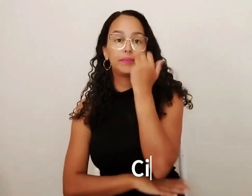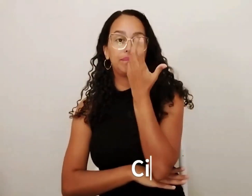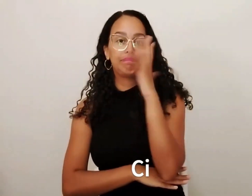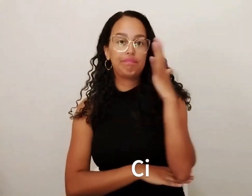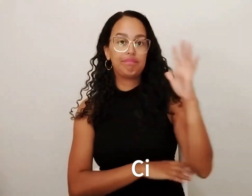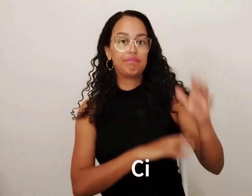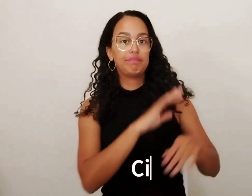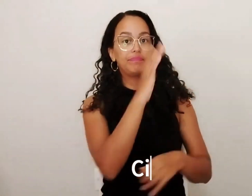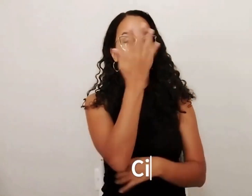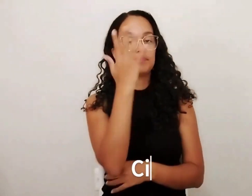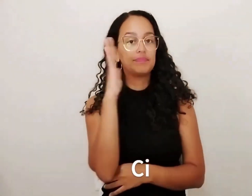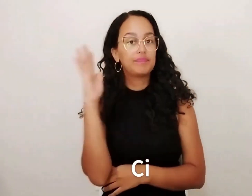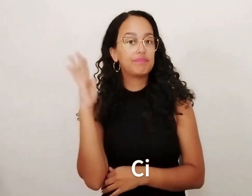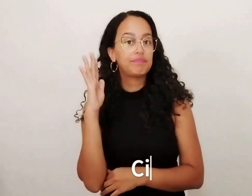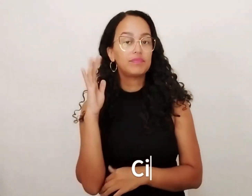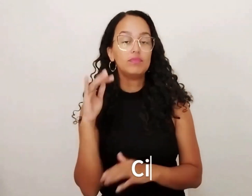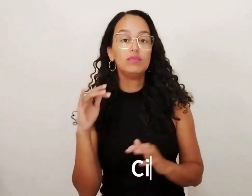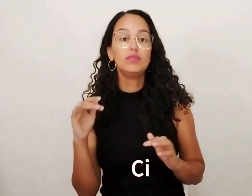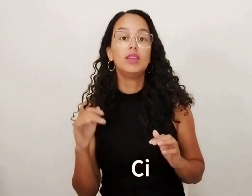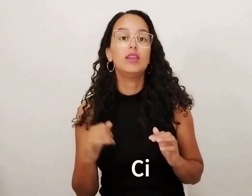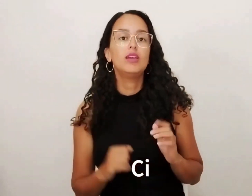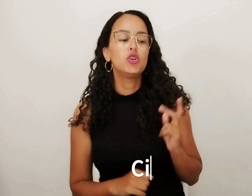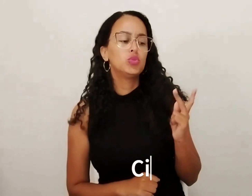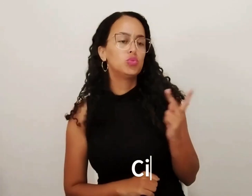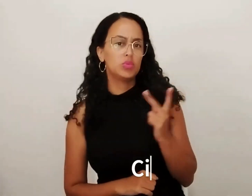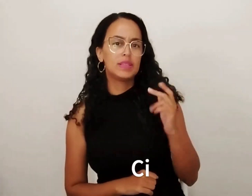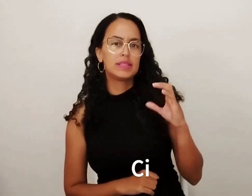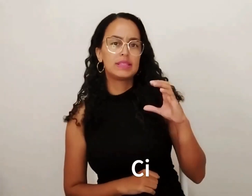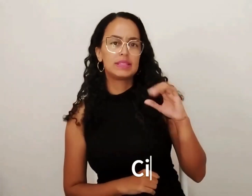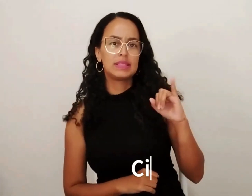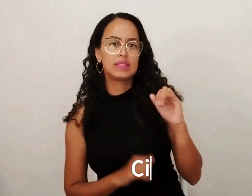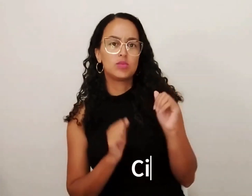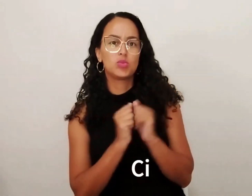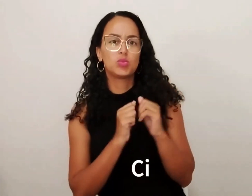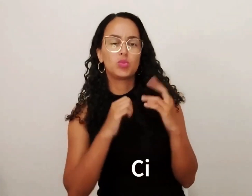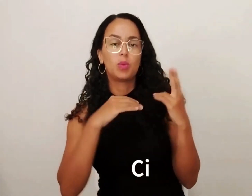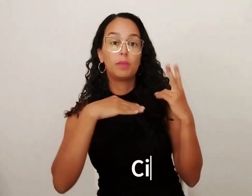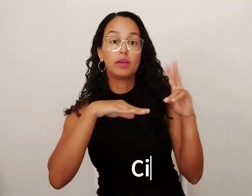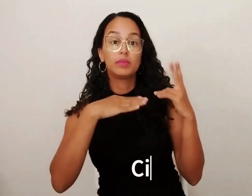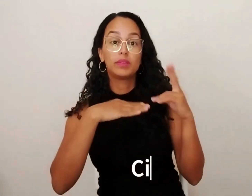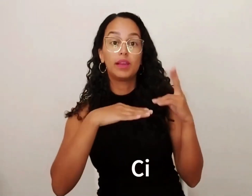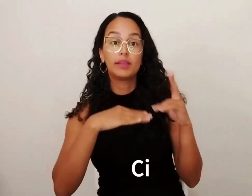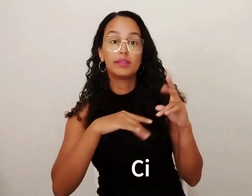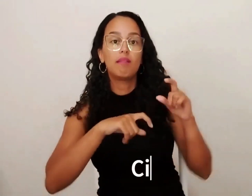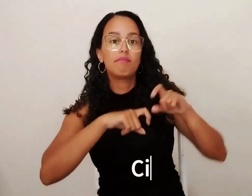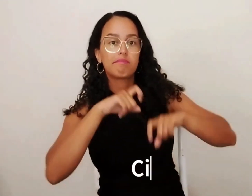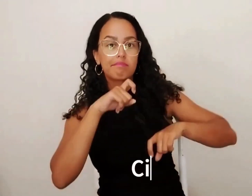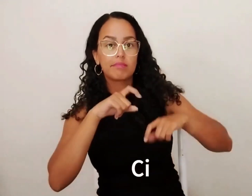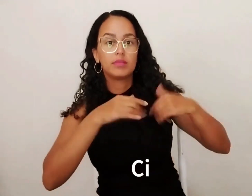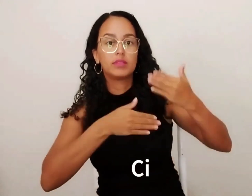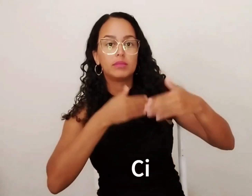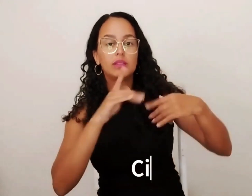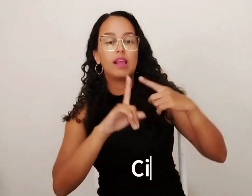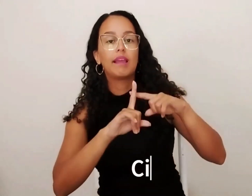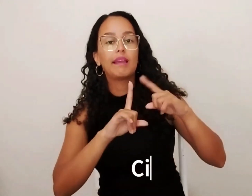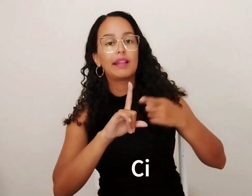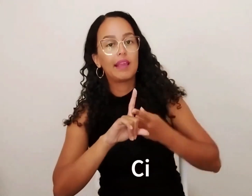mas morre ainda bebê e se torna a planta do